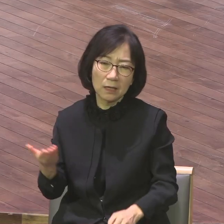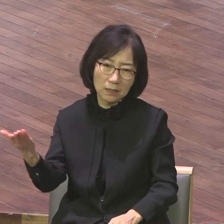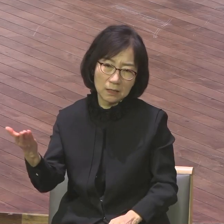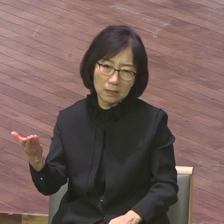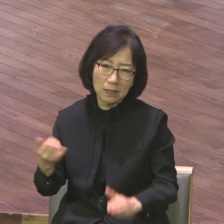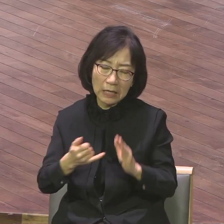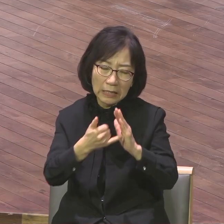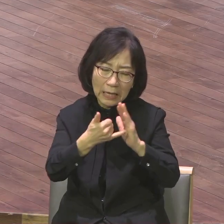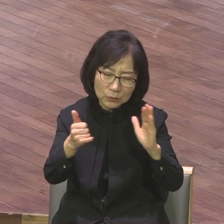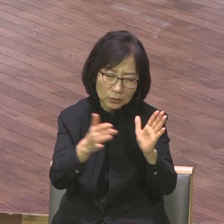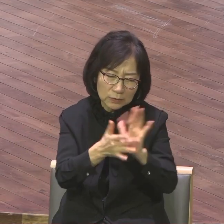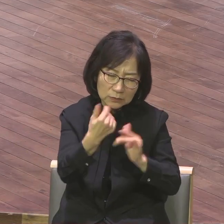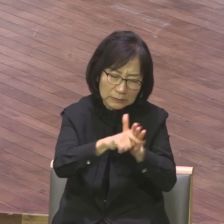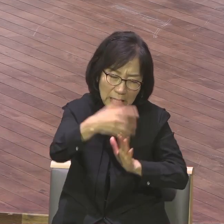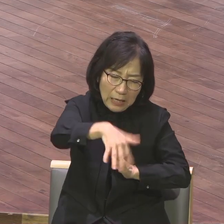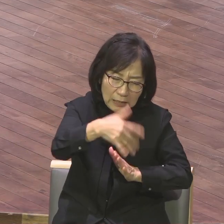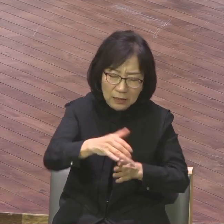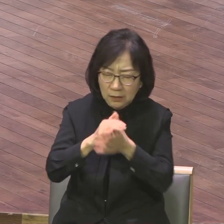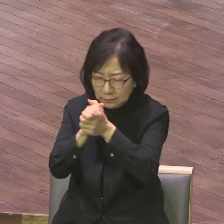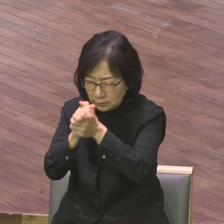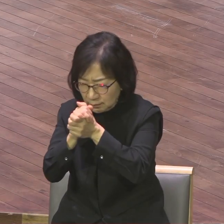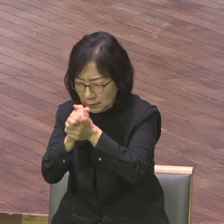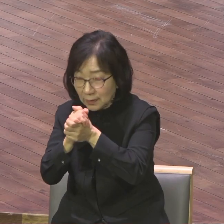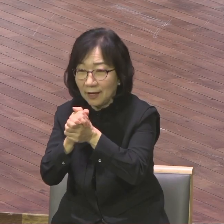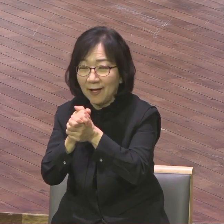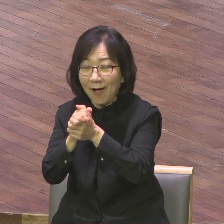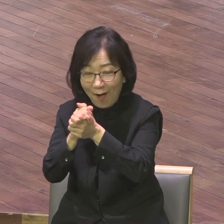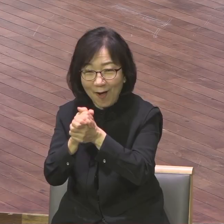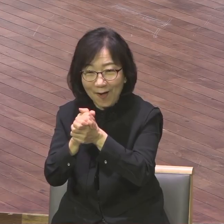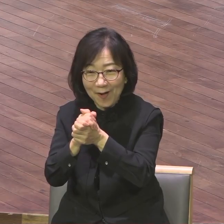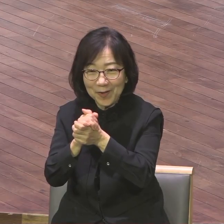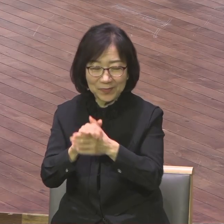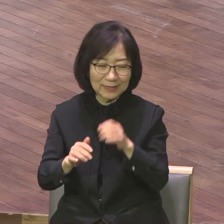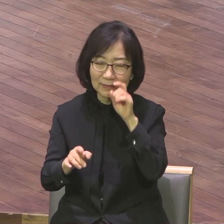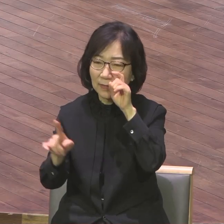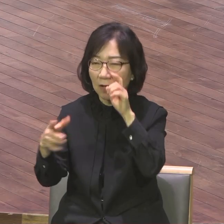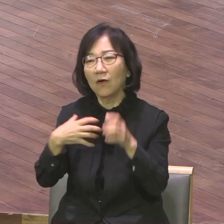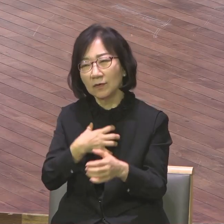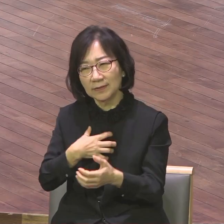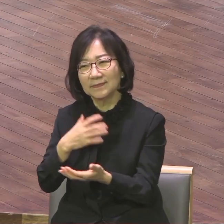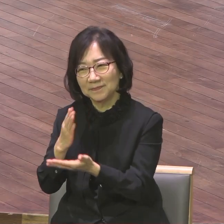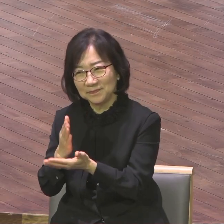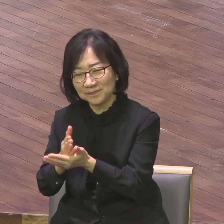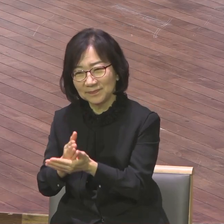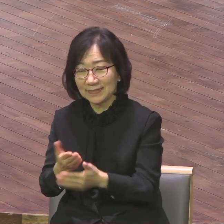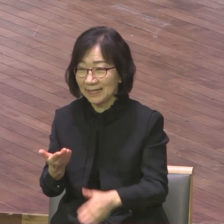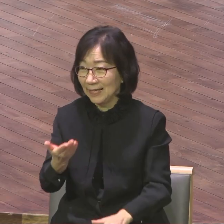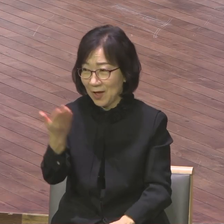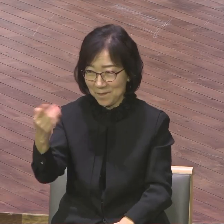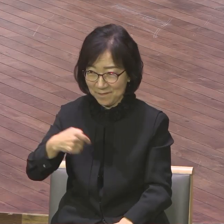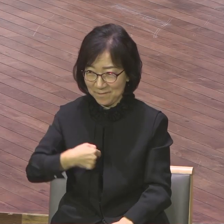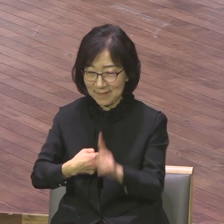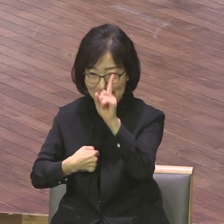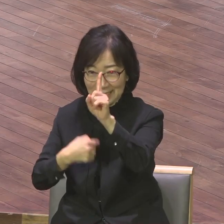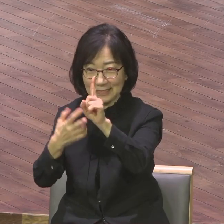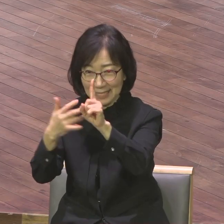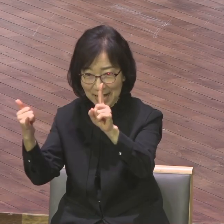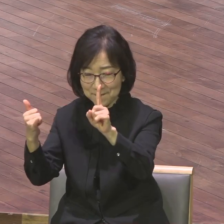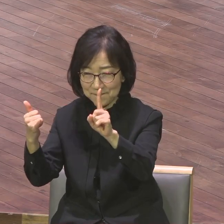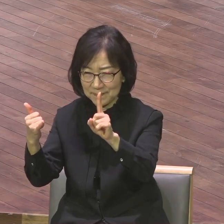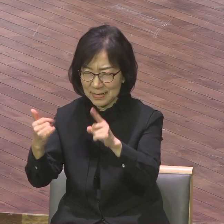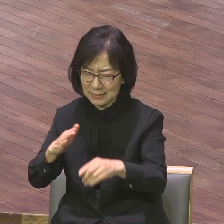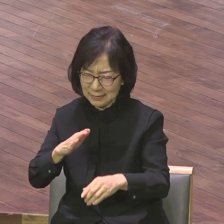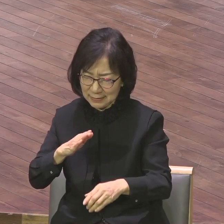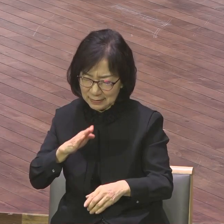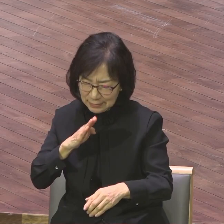가문 복음만 어렵게 생각할 이유 없습니다. 여러분 자신이 진정으로 예수를 믿는다고 하면 여러분 가정은 복음화되게 되어